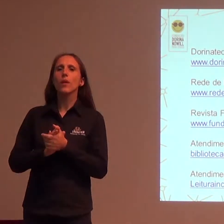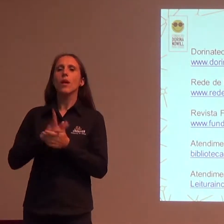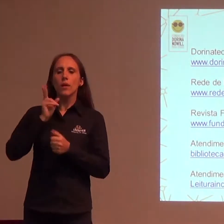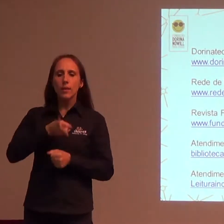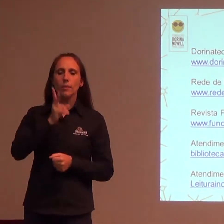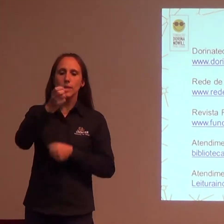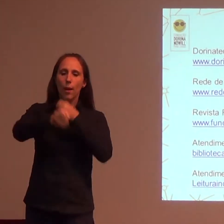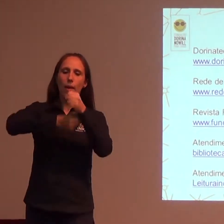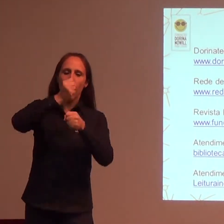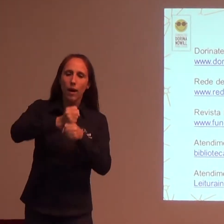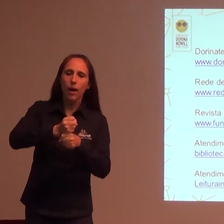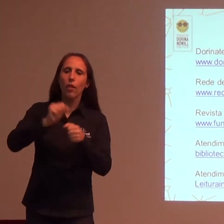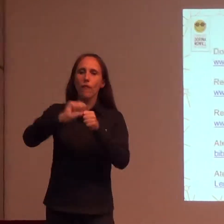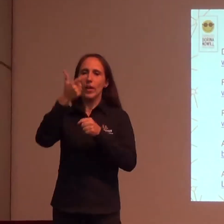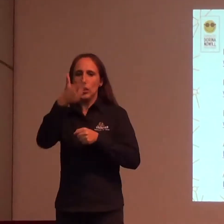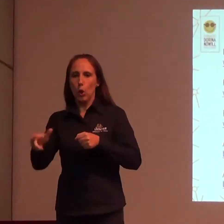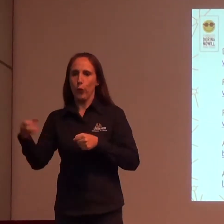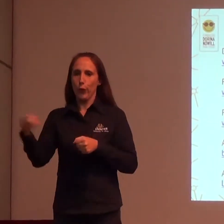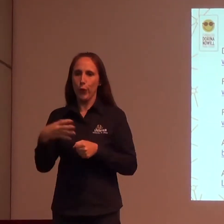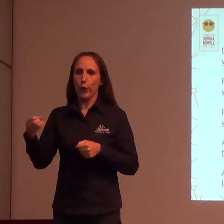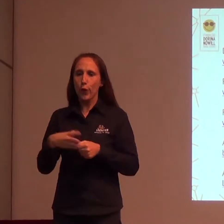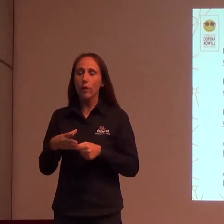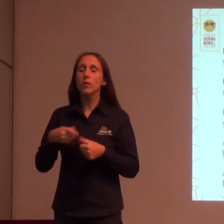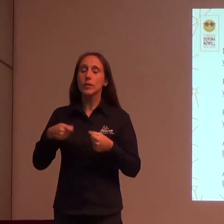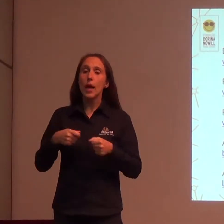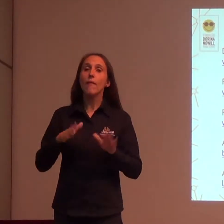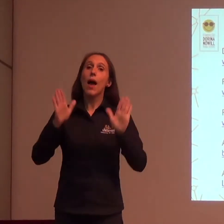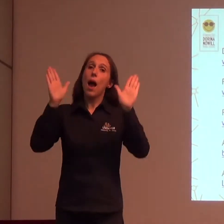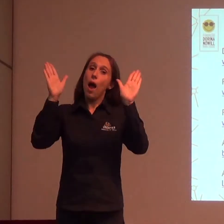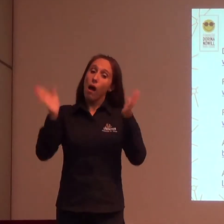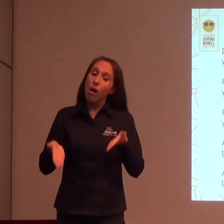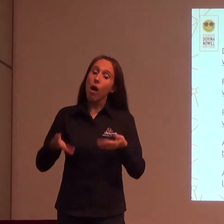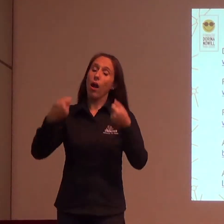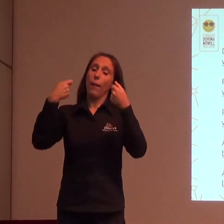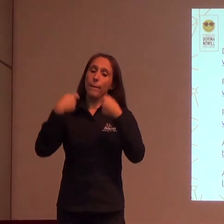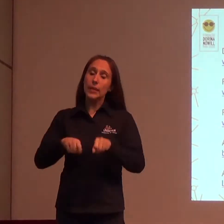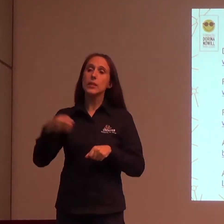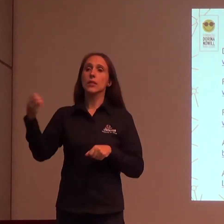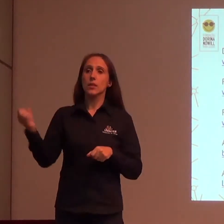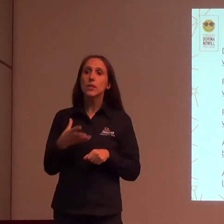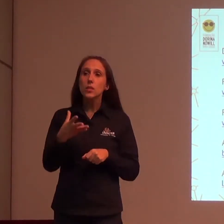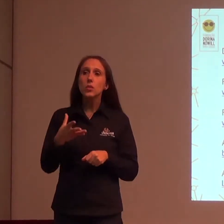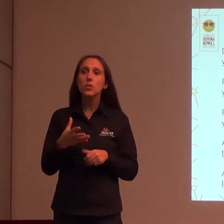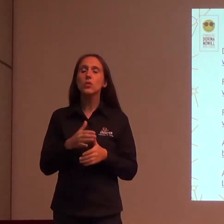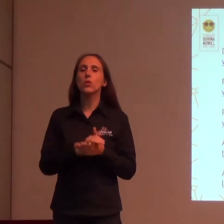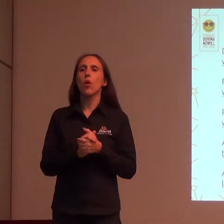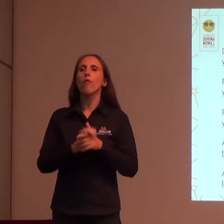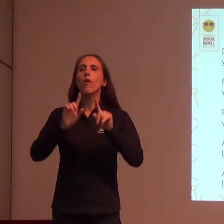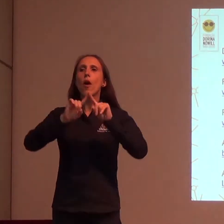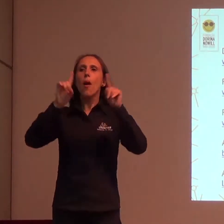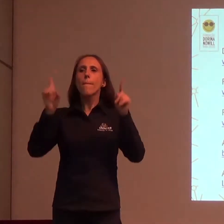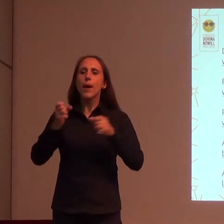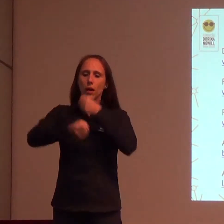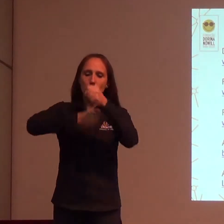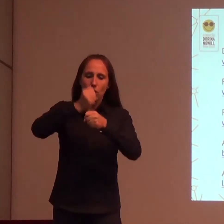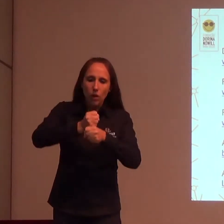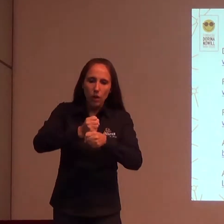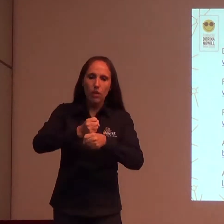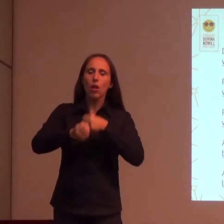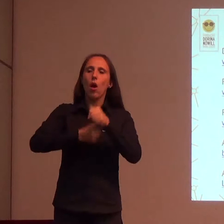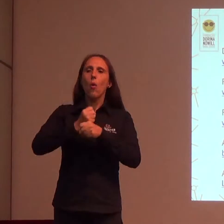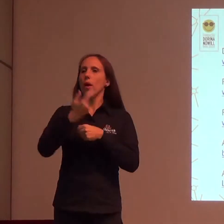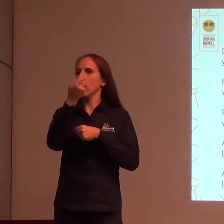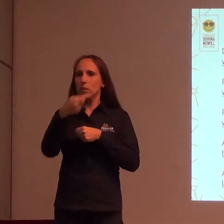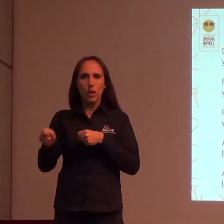que atualizar. Agora vai precisar atualizar, mas não vai ter que fazer isso anualmente, porque a